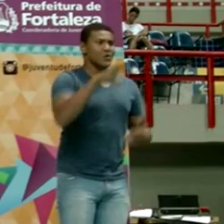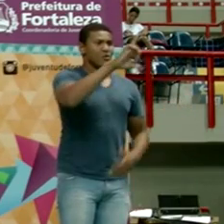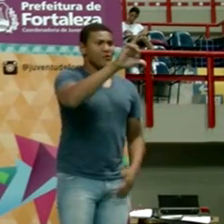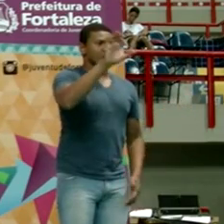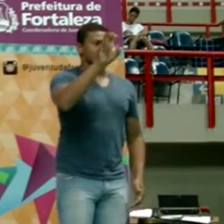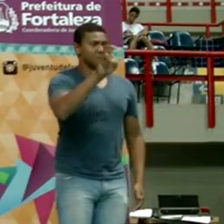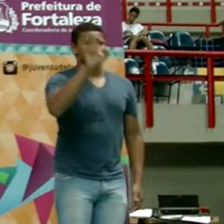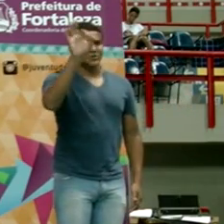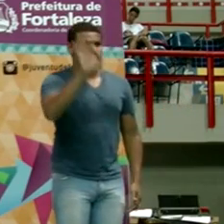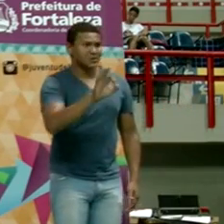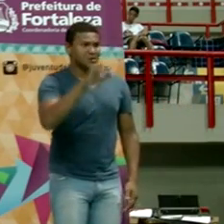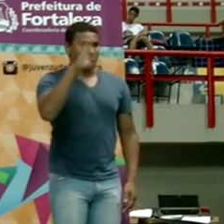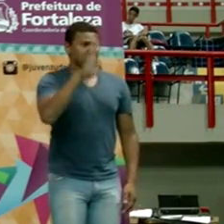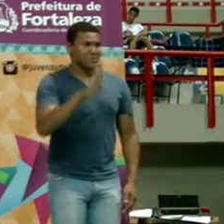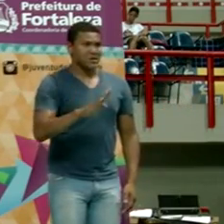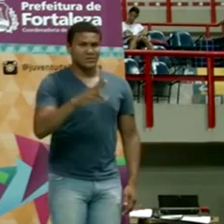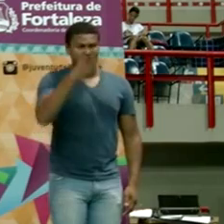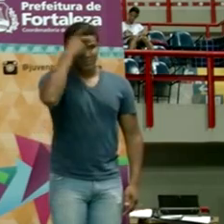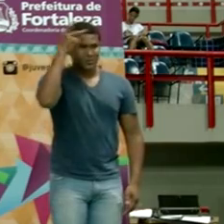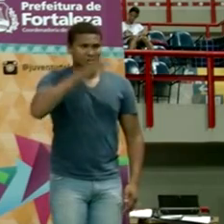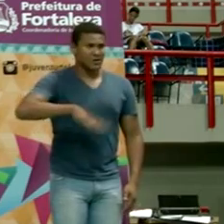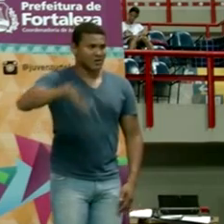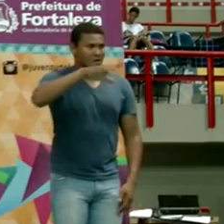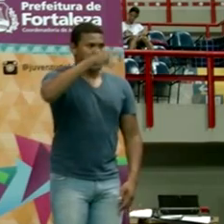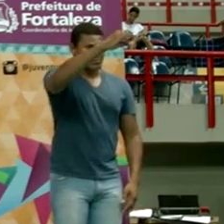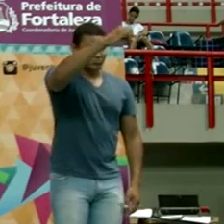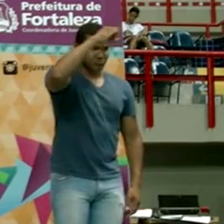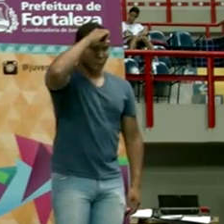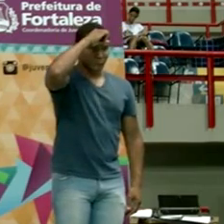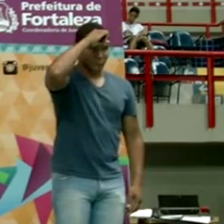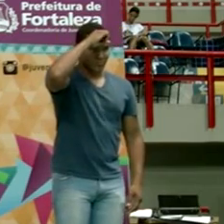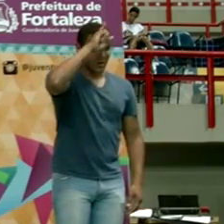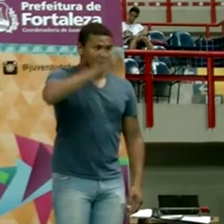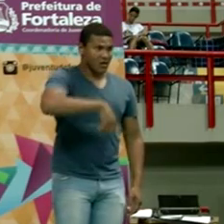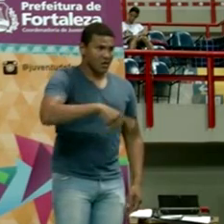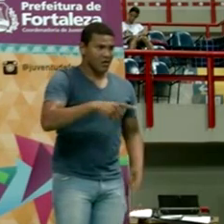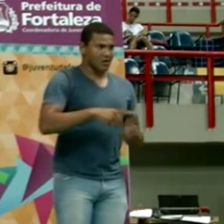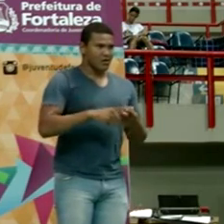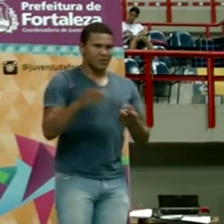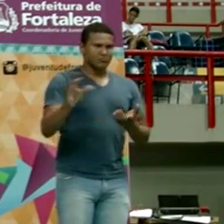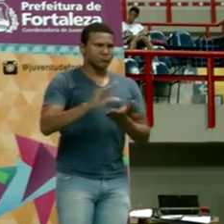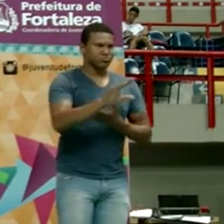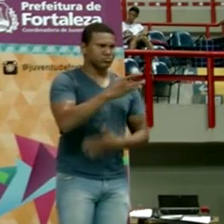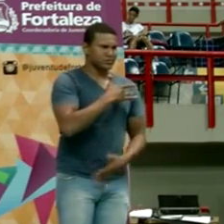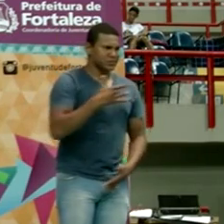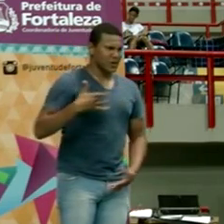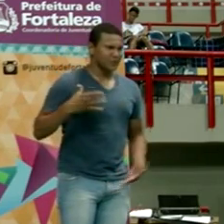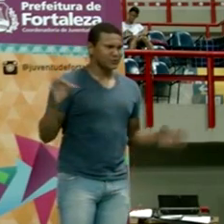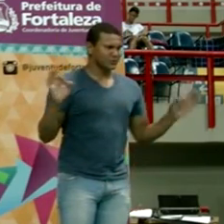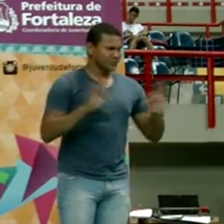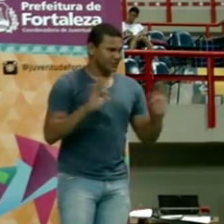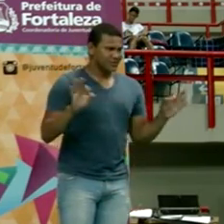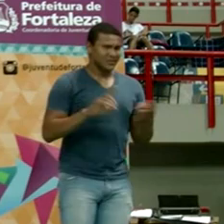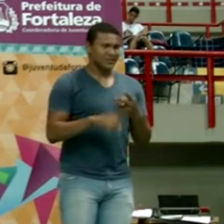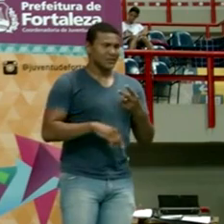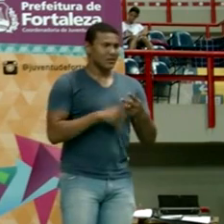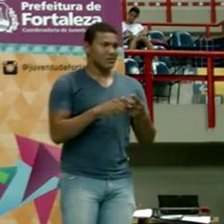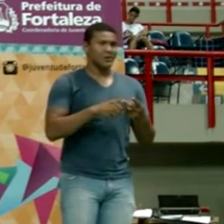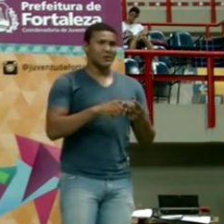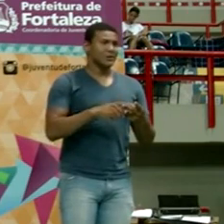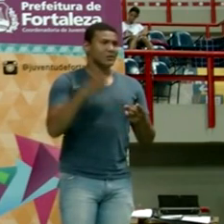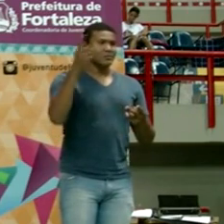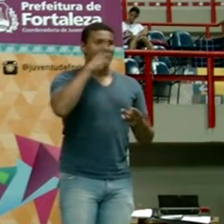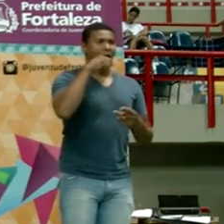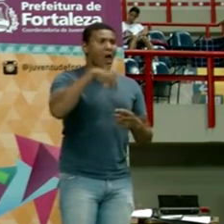95% do brasileiro naquela época eram analfabetos. Não se investia em saúde pública. Não se criou uma universidade